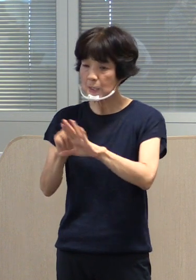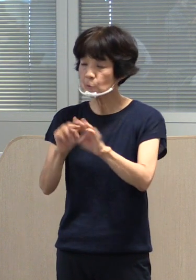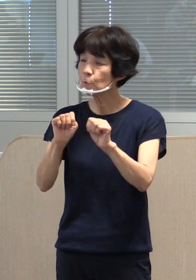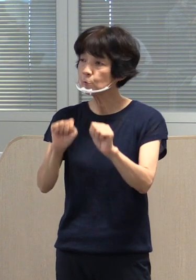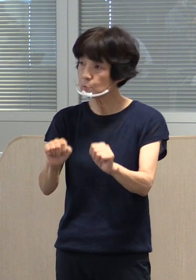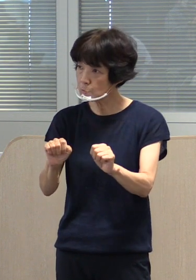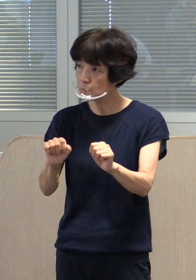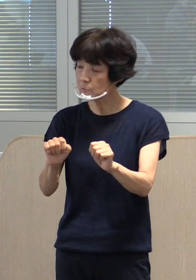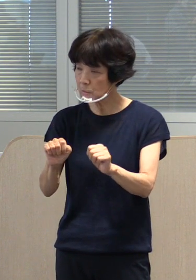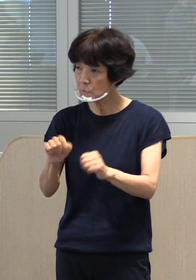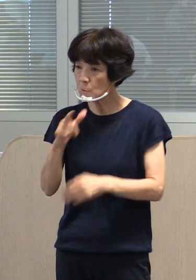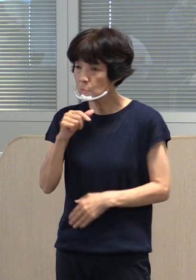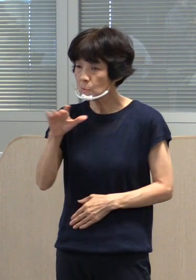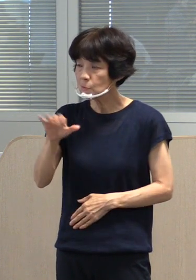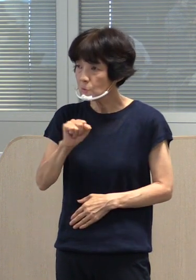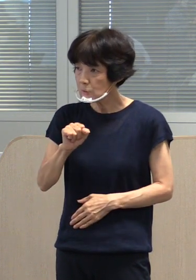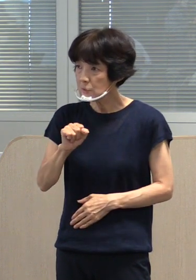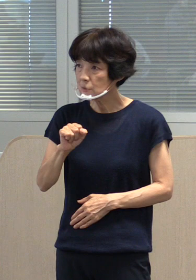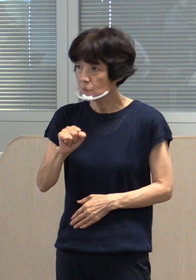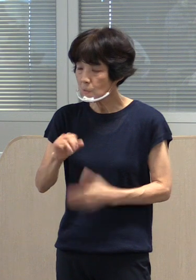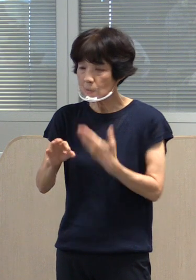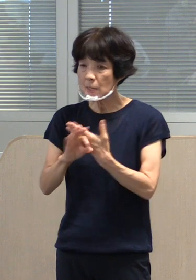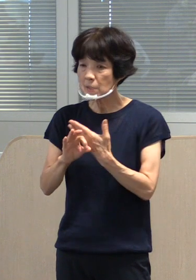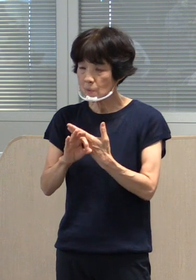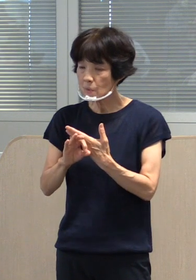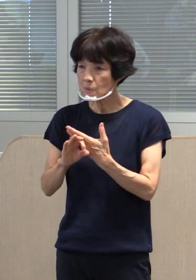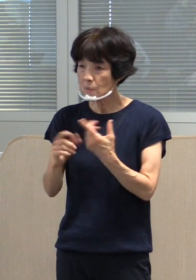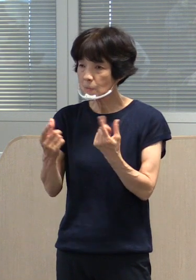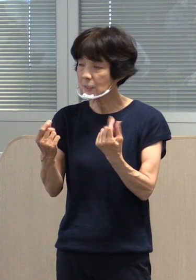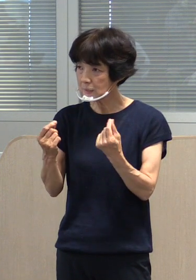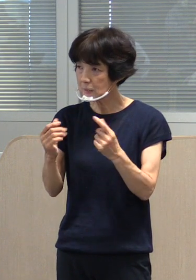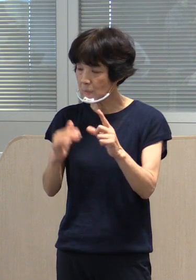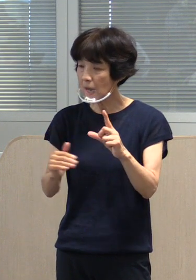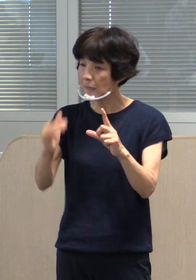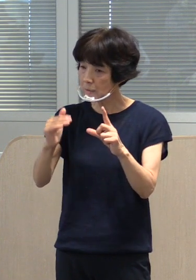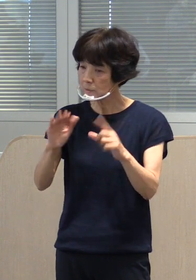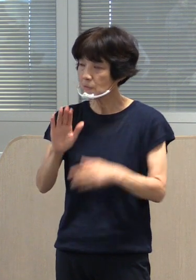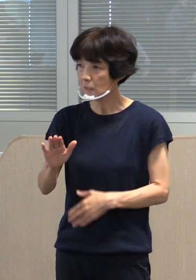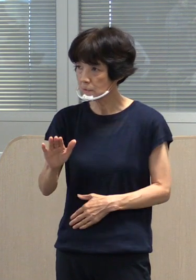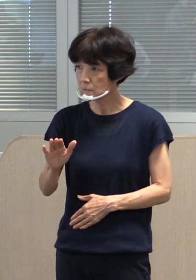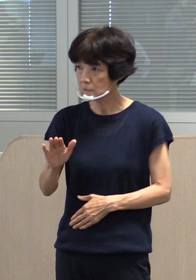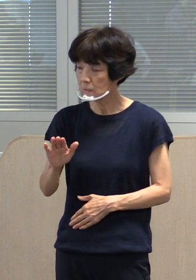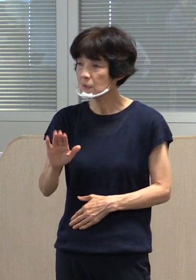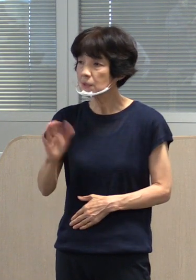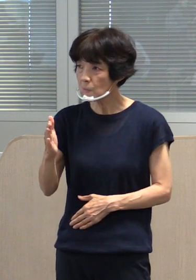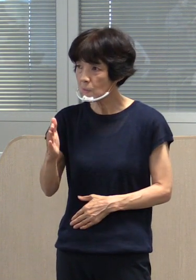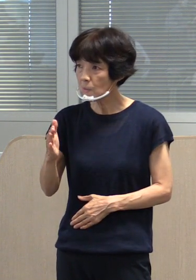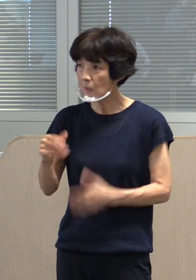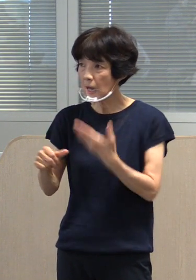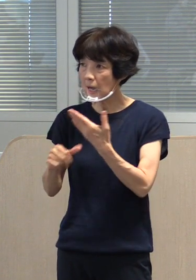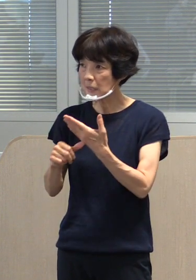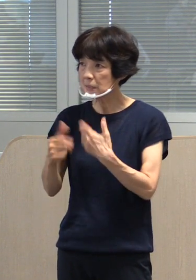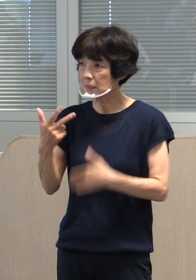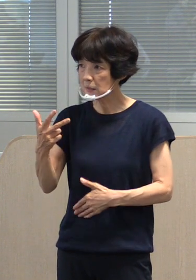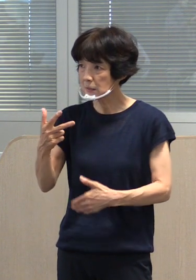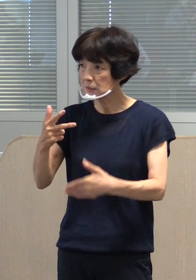取のような状況になれば検討しているというような話もあったかと思うんですけれど、また秋田市だけ上げるとかそういったことも検討しているということでよろしい